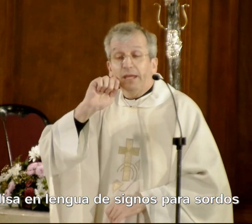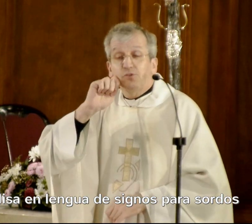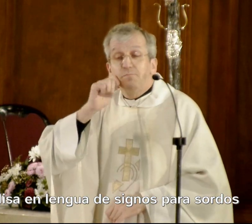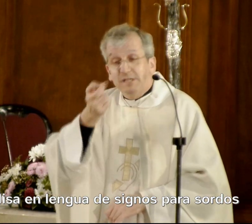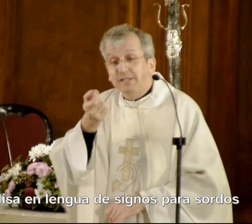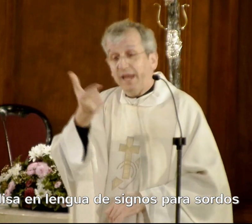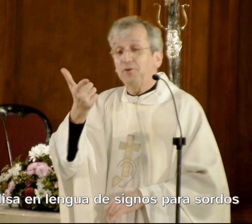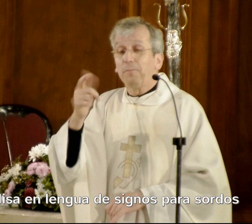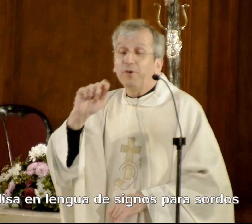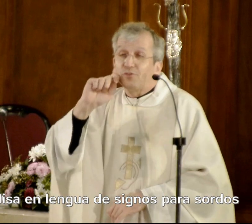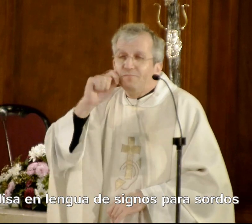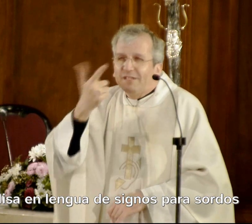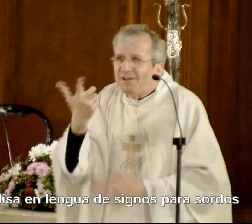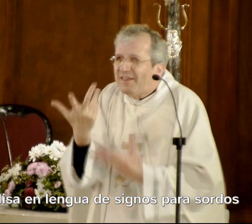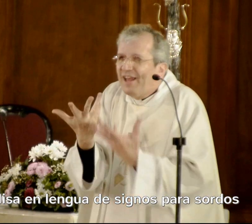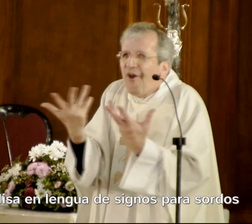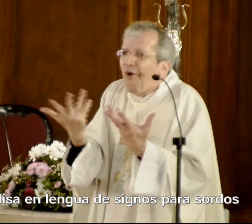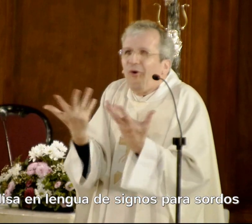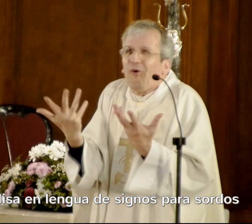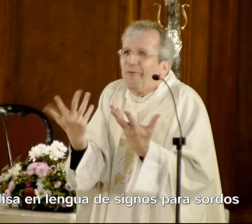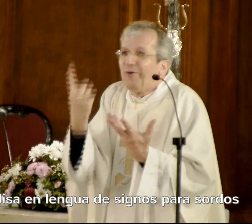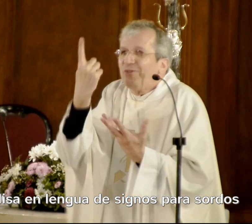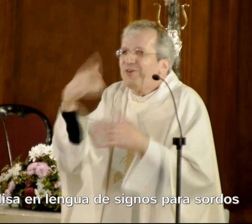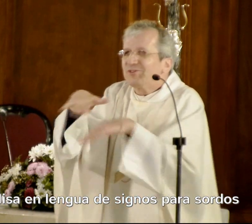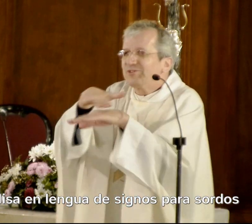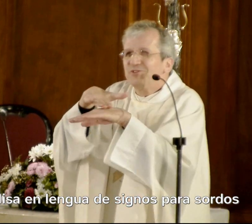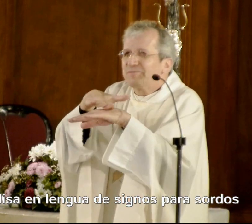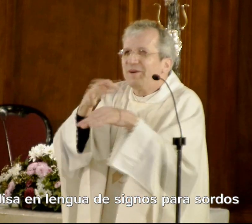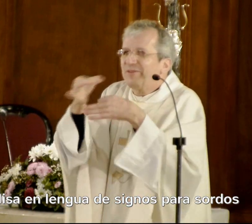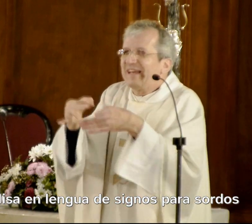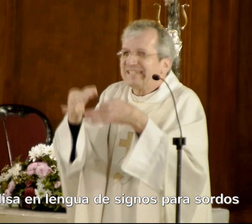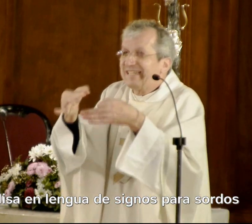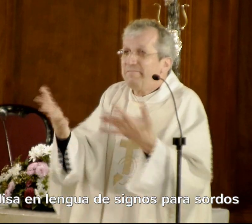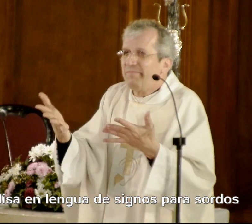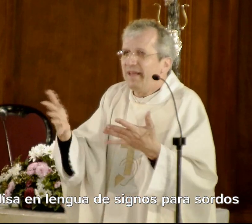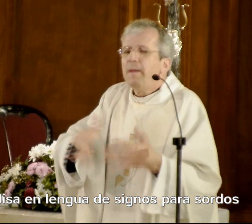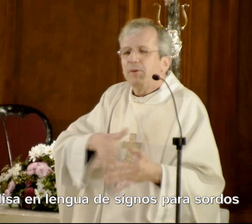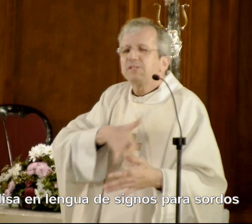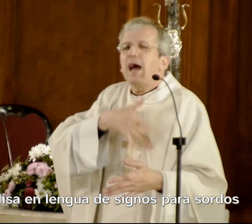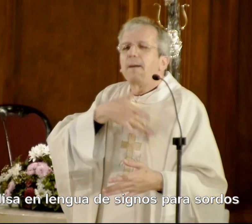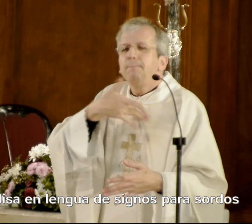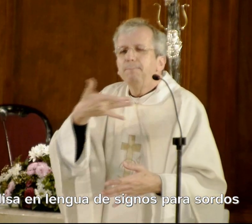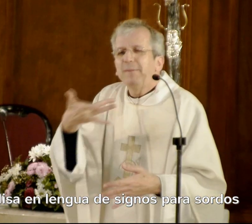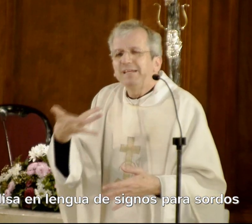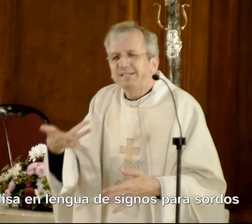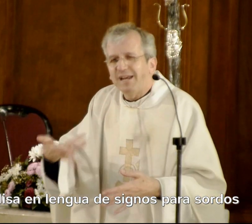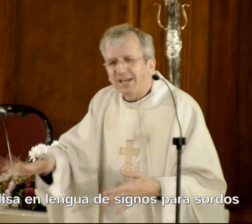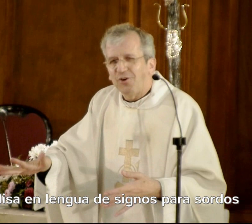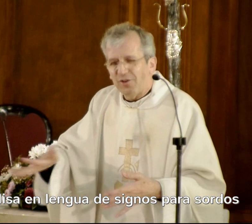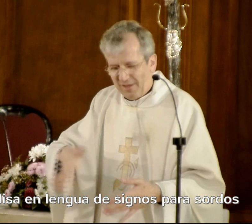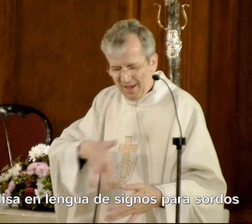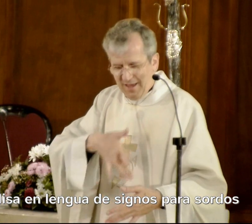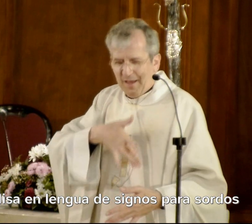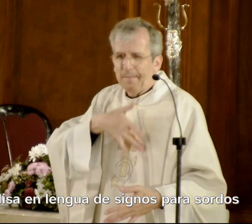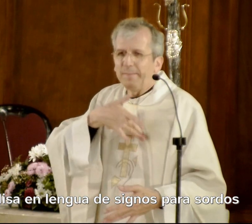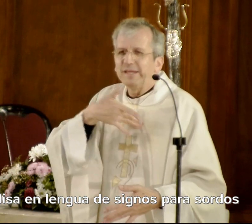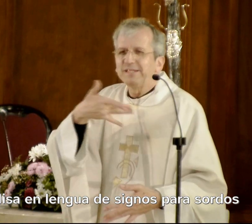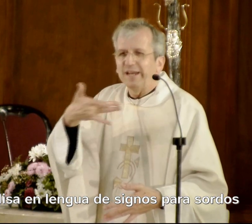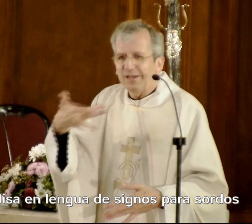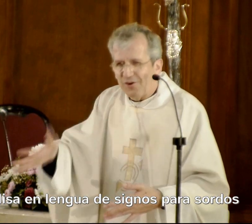un misterio, un poquito es un misterio, es decir, cómo Dios nos perdona siempre, pero es la misericordia.